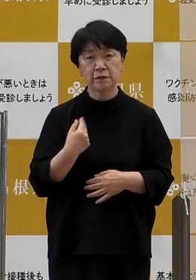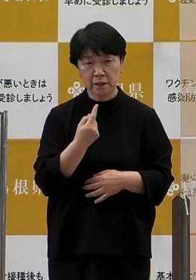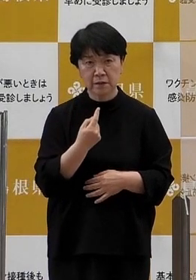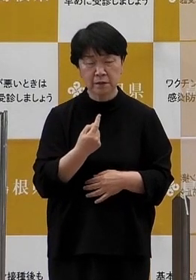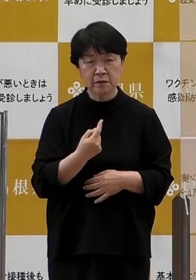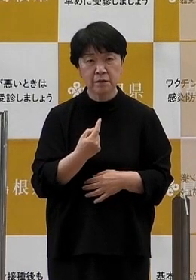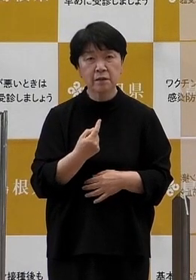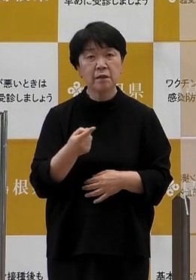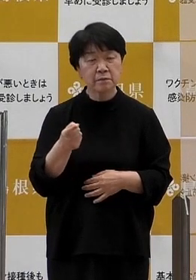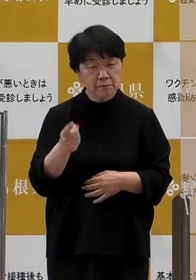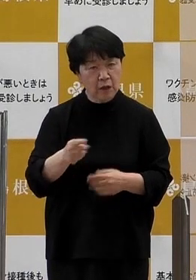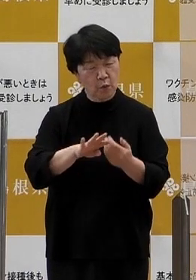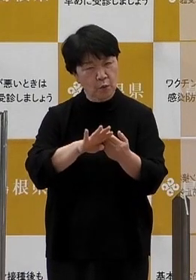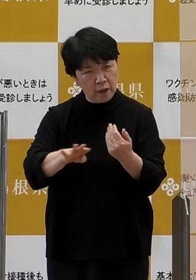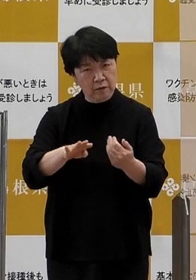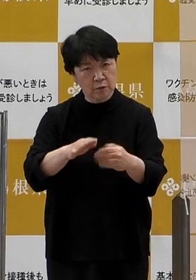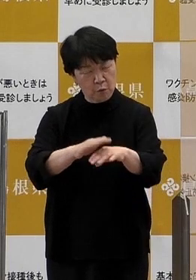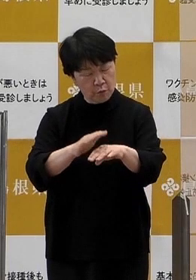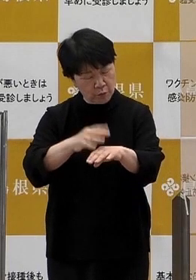後者を期待しますけど、